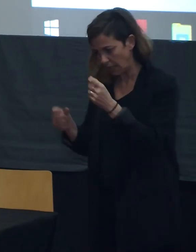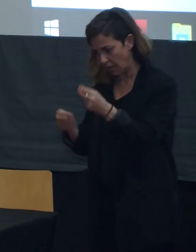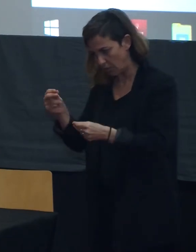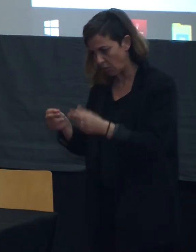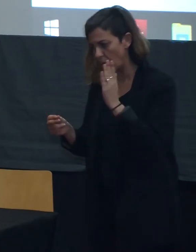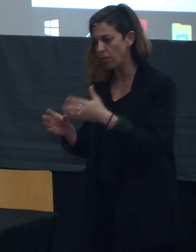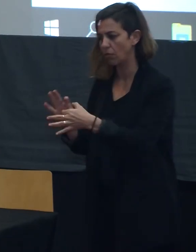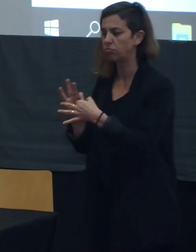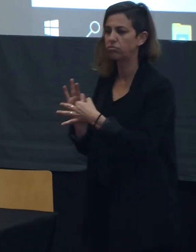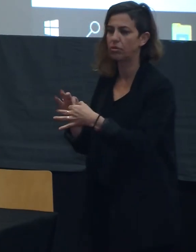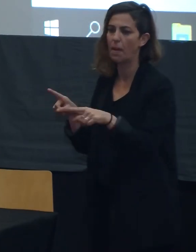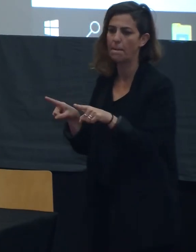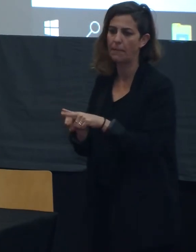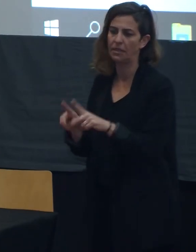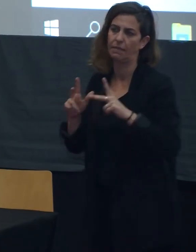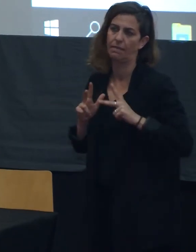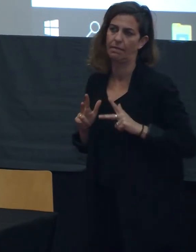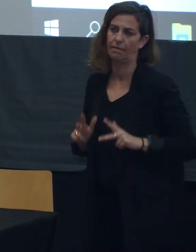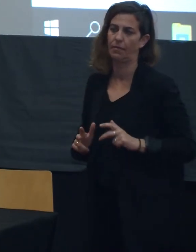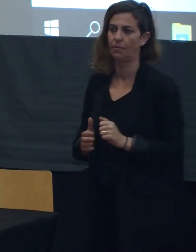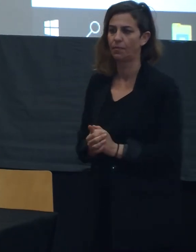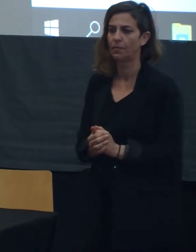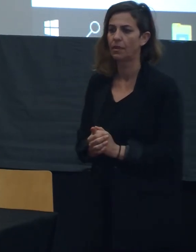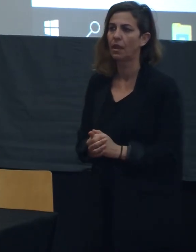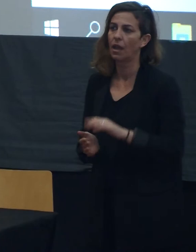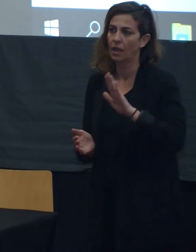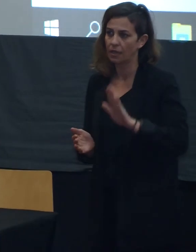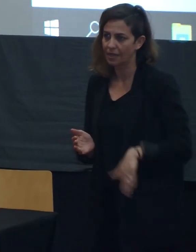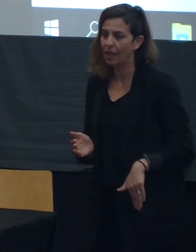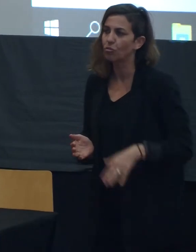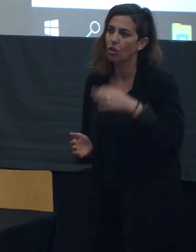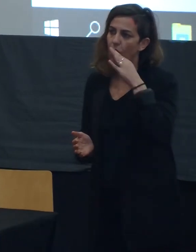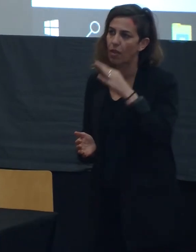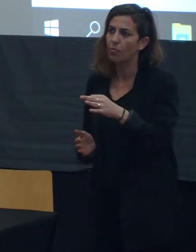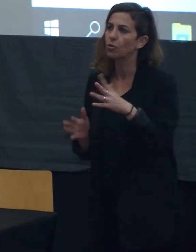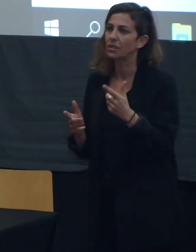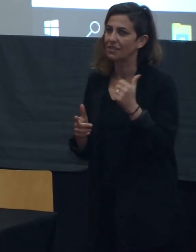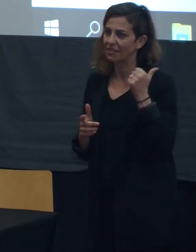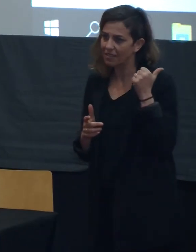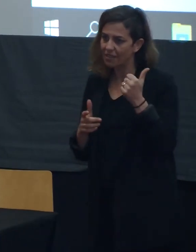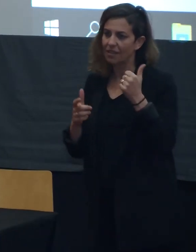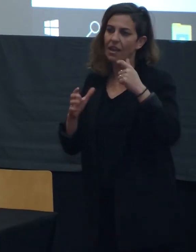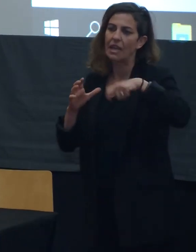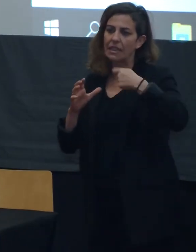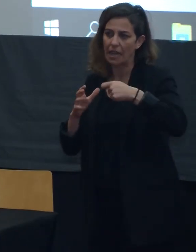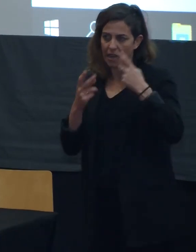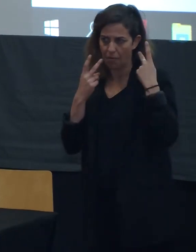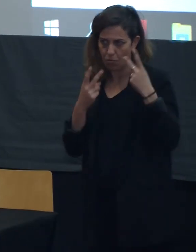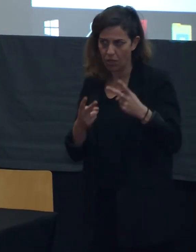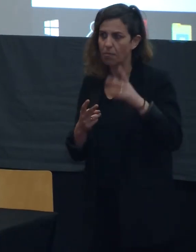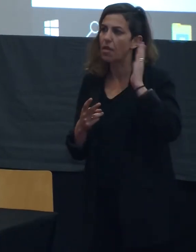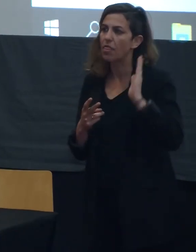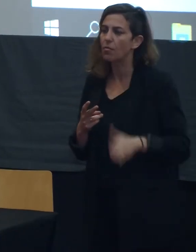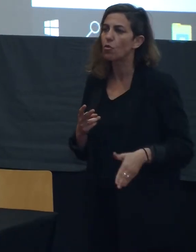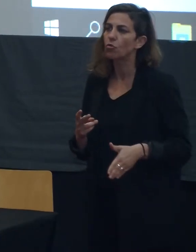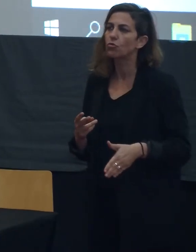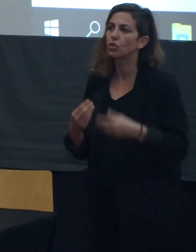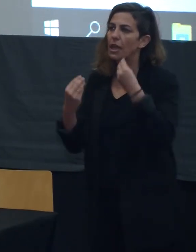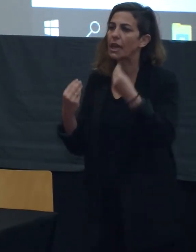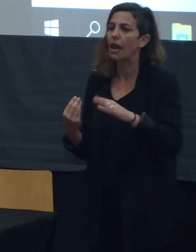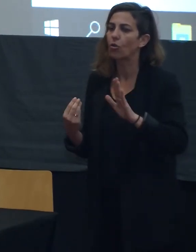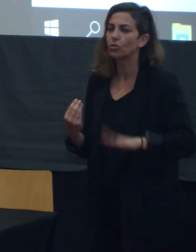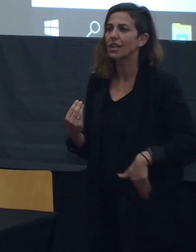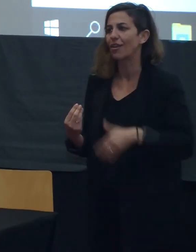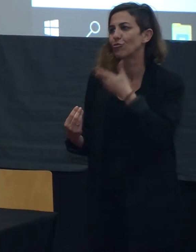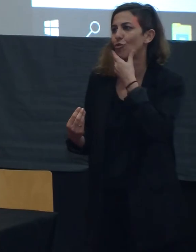ευχαριστούν. Θα κλείσω με μια σκηνή ενός μελλοντικού happy end στην ταινία μας, το οποίο εξαρτάται από τη συλλογική προσπάθεια όλων μας. Η Μαριγό